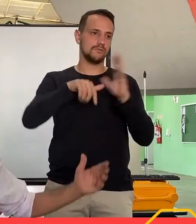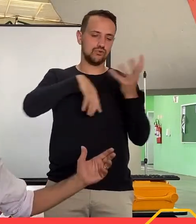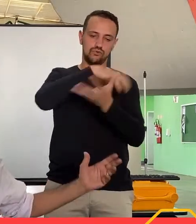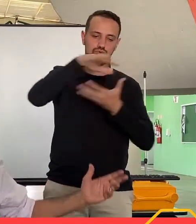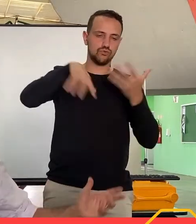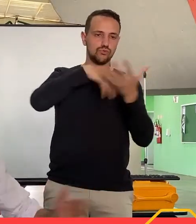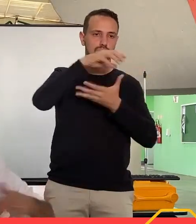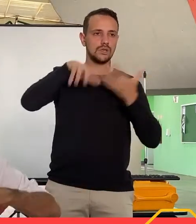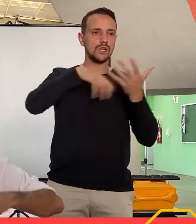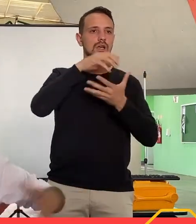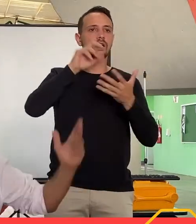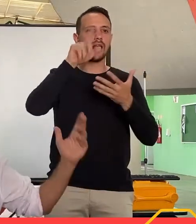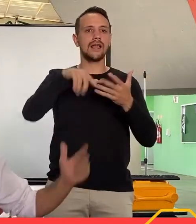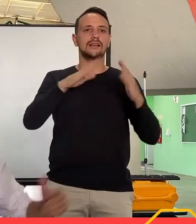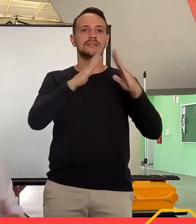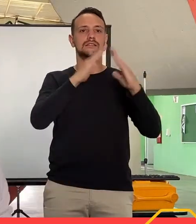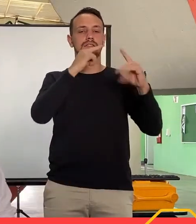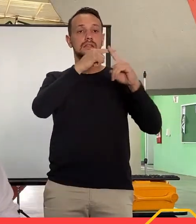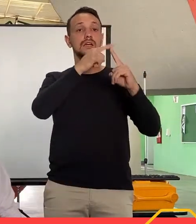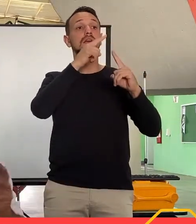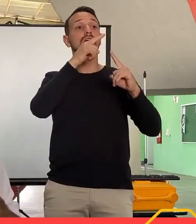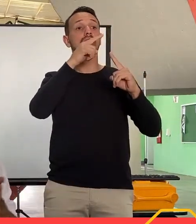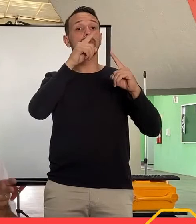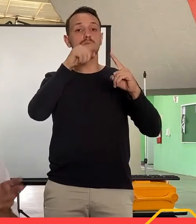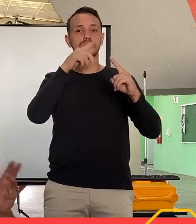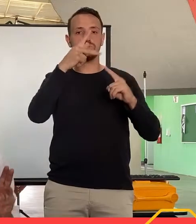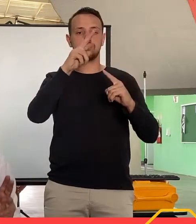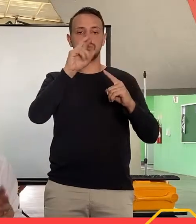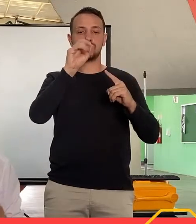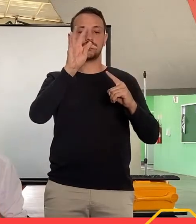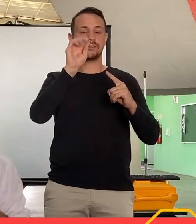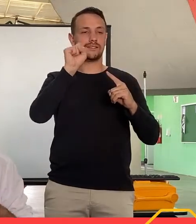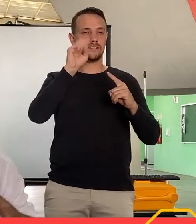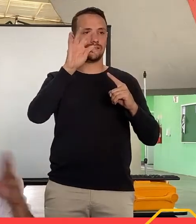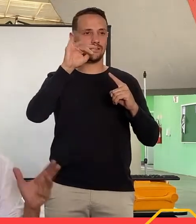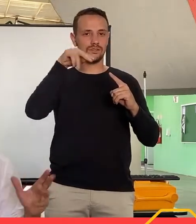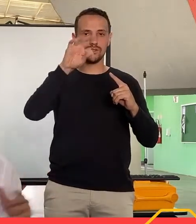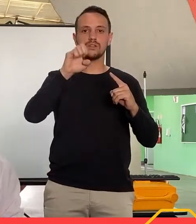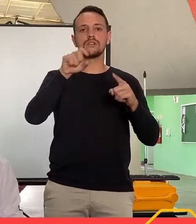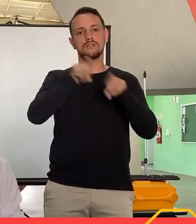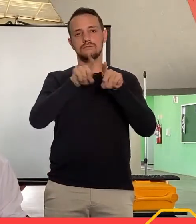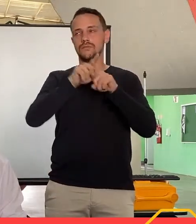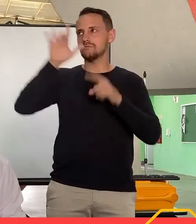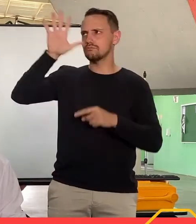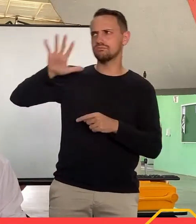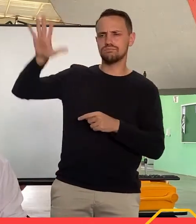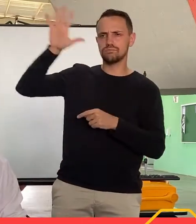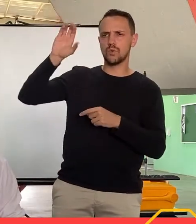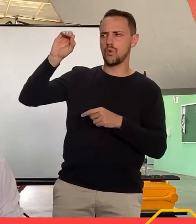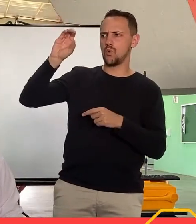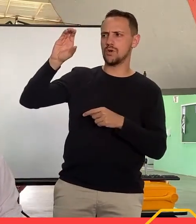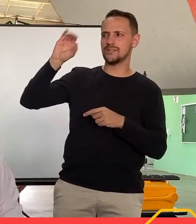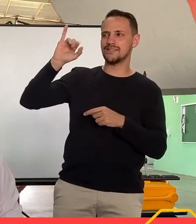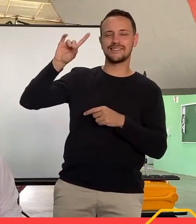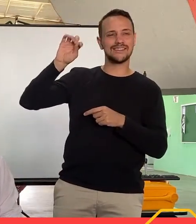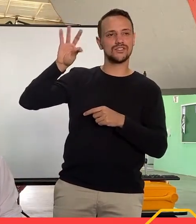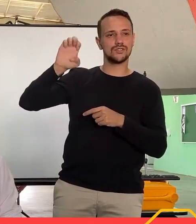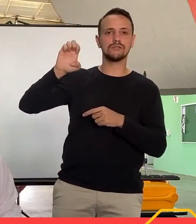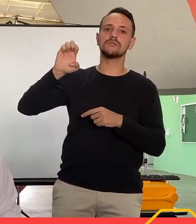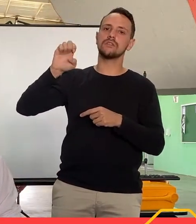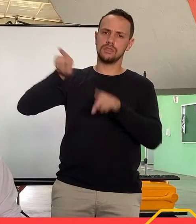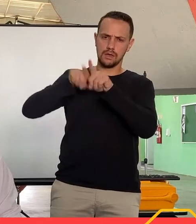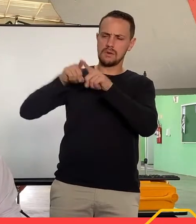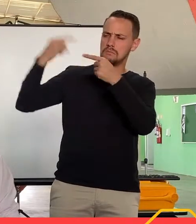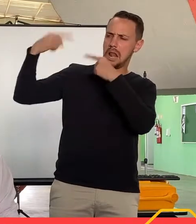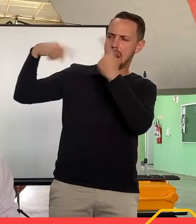Reforma Protestante, enormes conflitos religiosos, para falar do Ocidente, né? Conflitos religiosos,